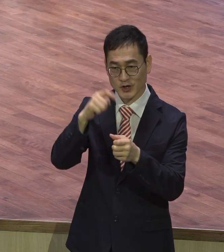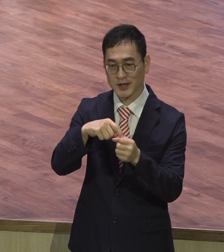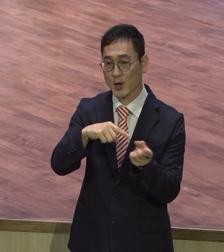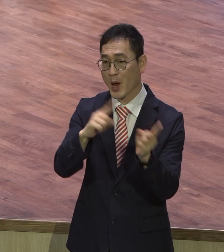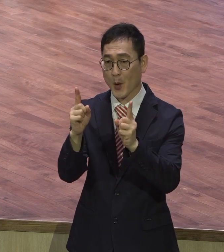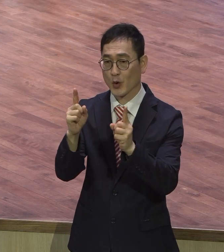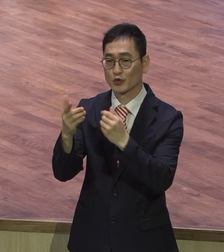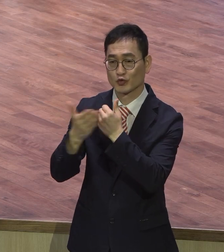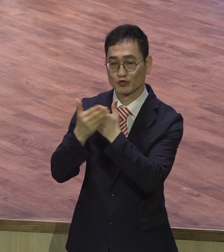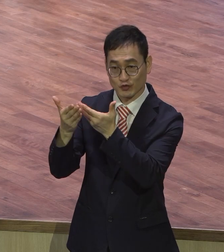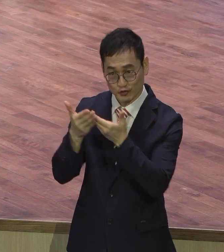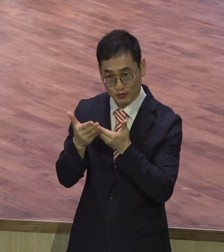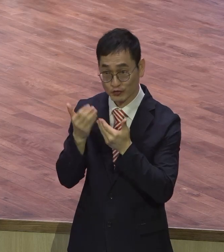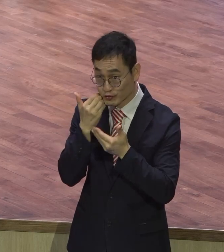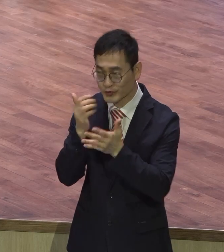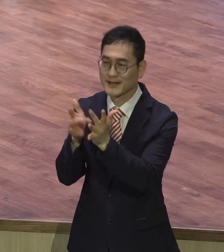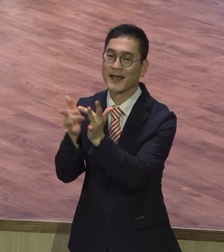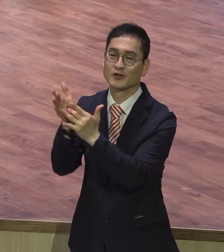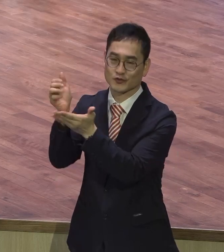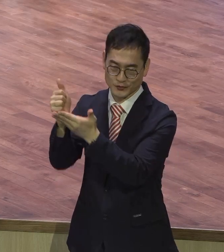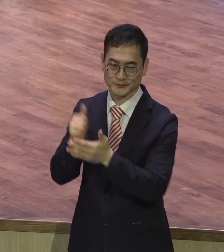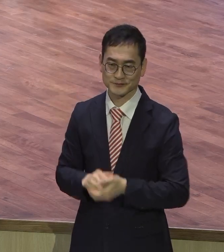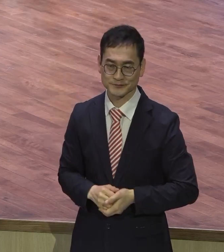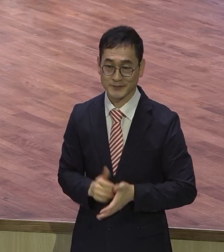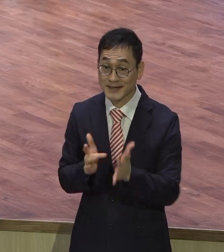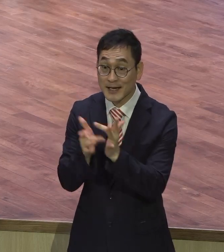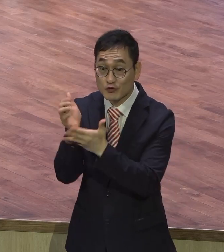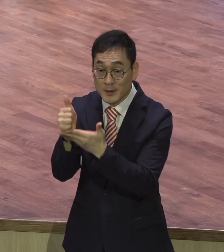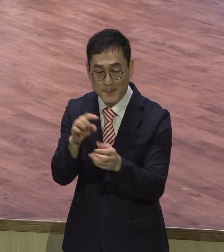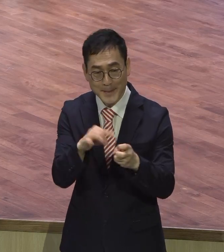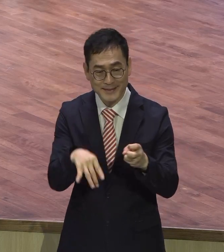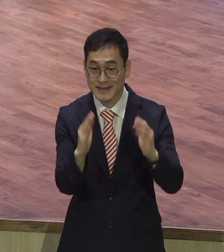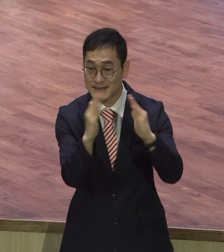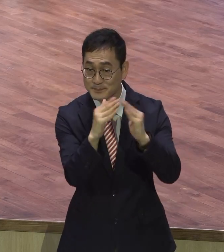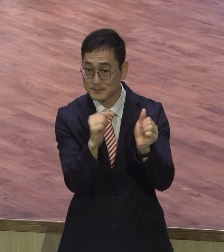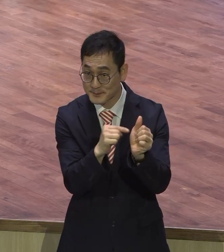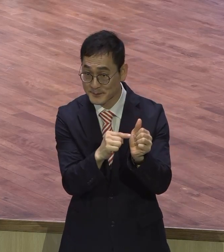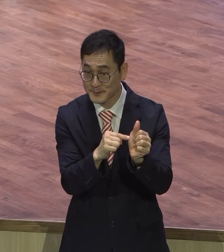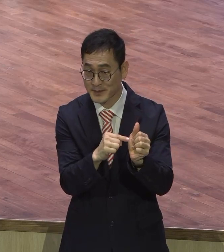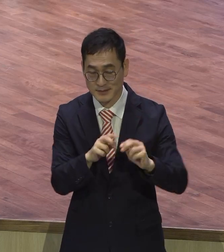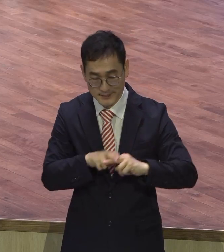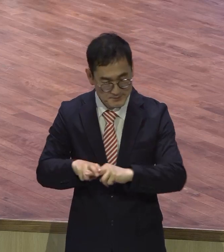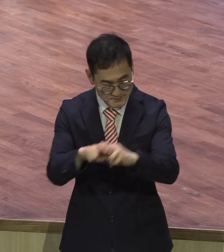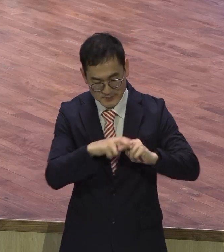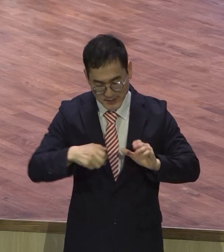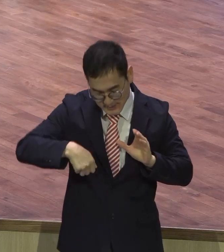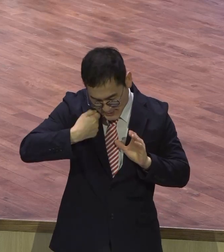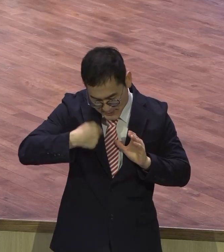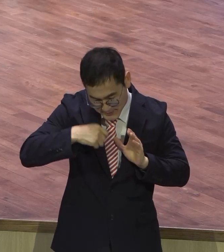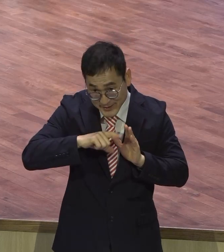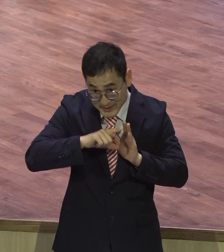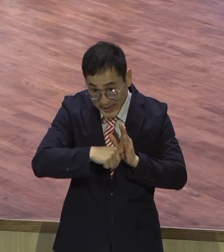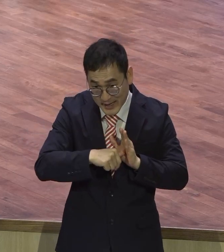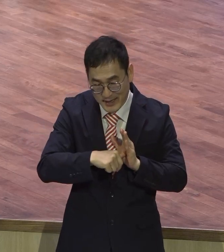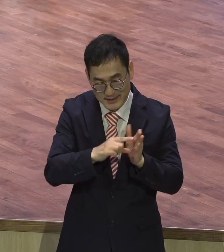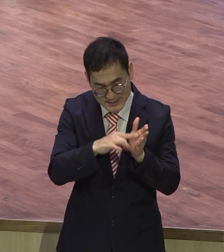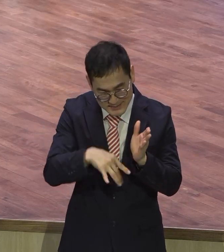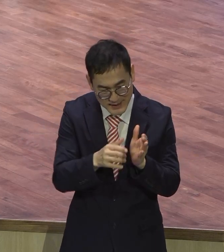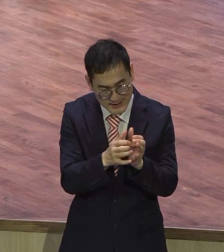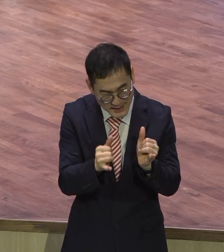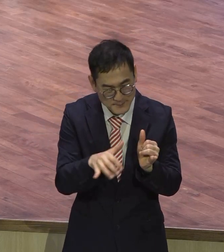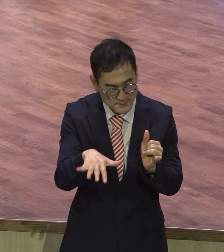10줄로 11절 봅니다. 예수께서 마태의 집에서 앉아 음식을 잡수실 때에 많은 세리와